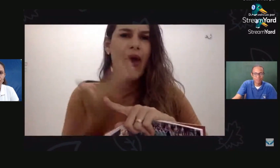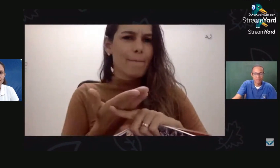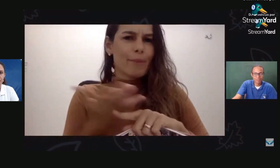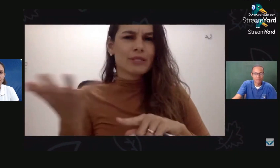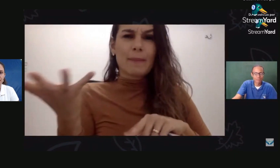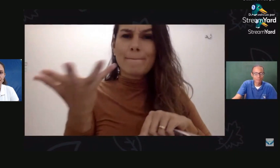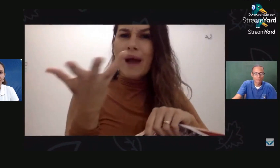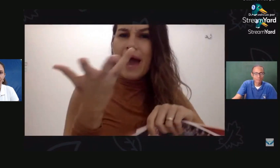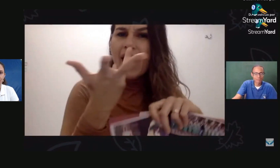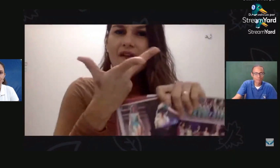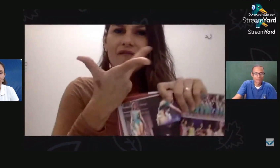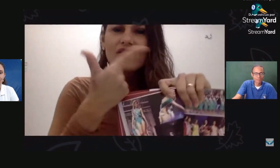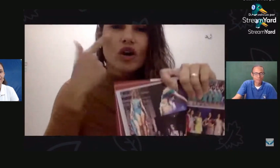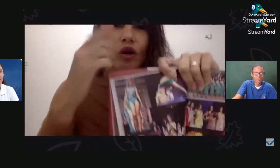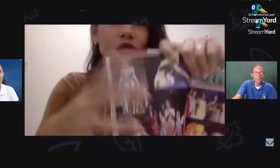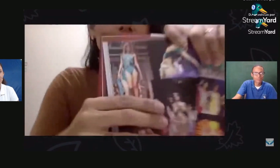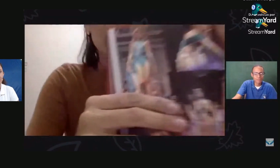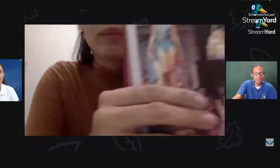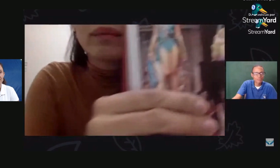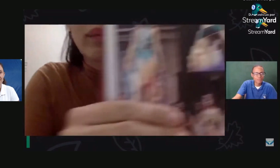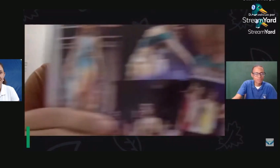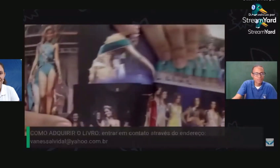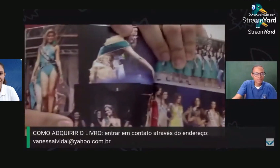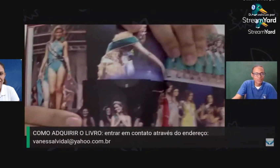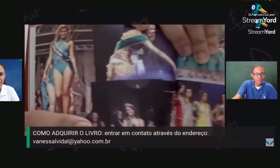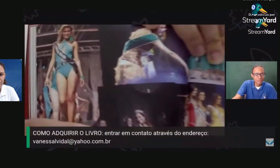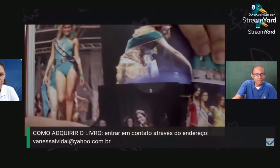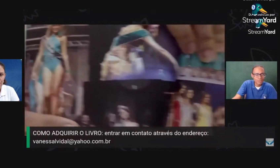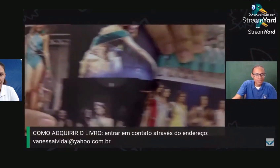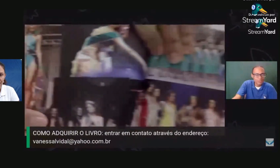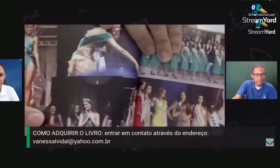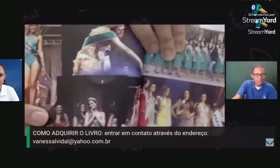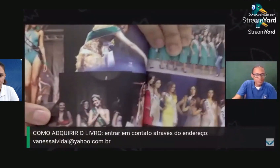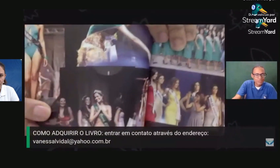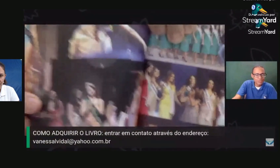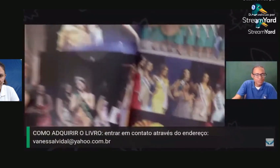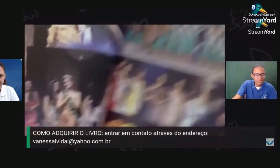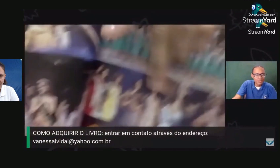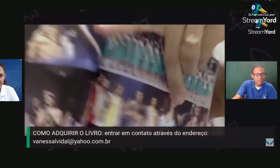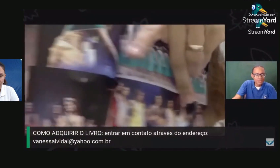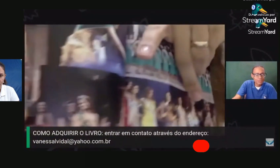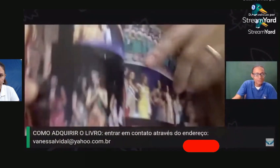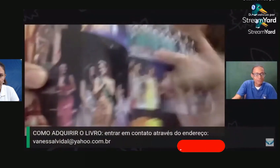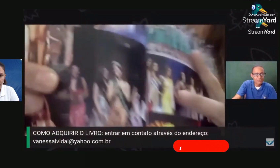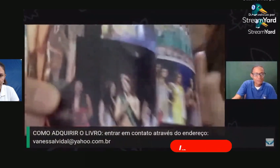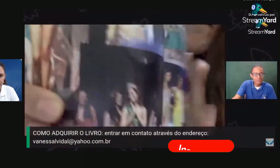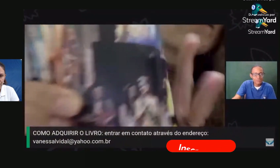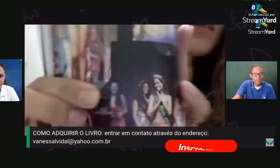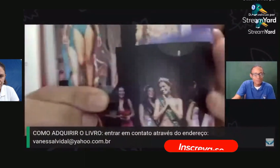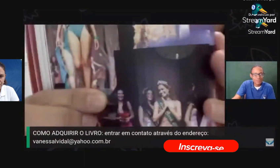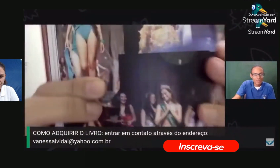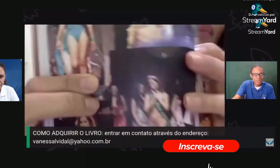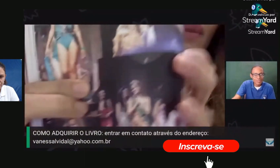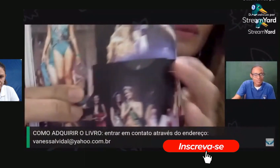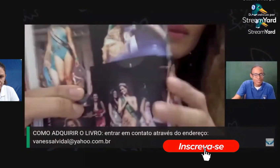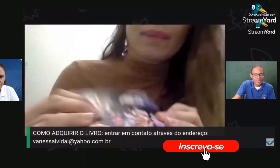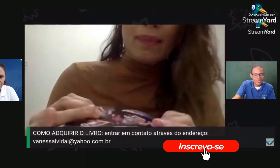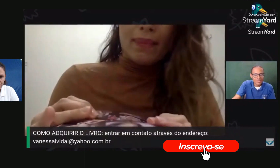Aqui nós temos intérprete de Libras, né? Intérprete maravilhosa que esteve comigo.